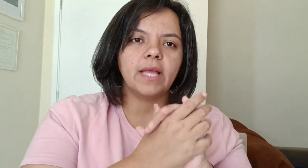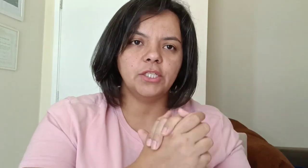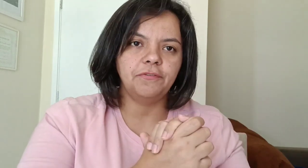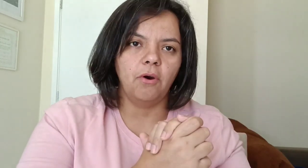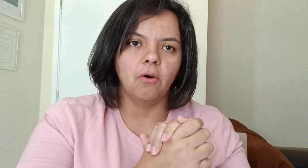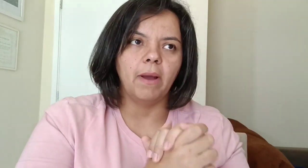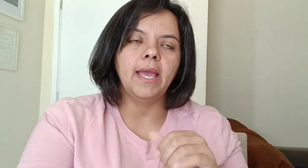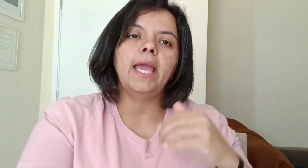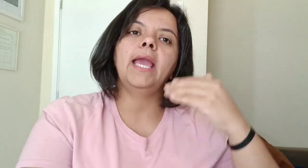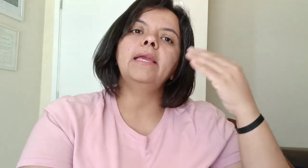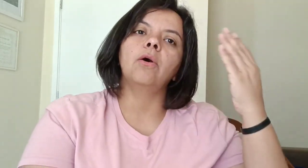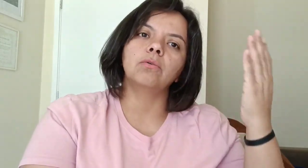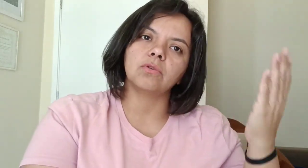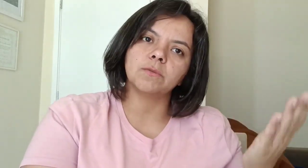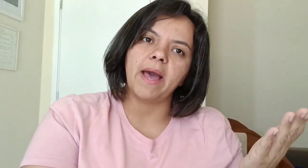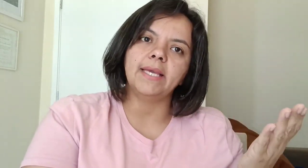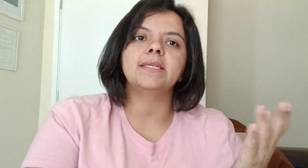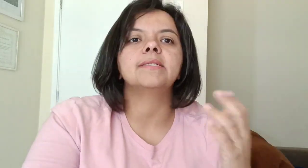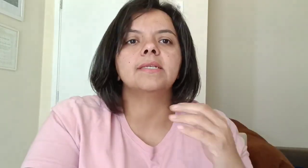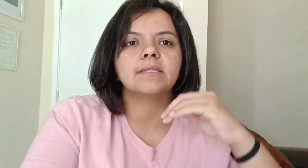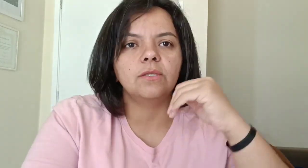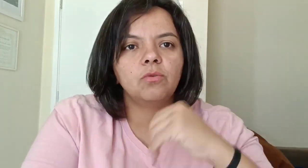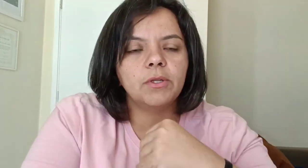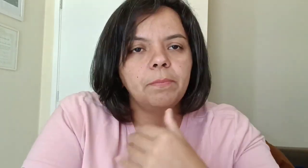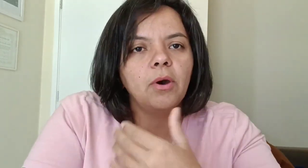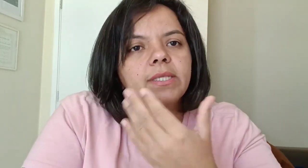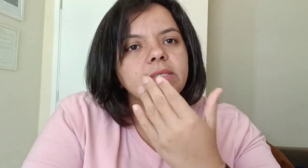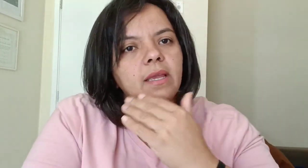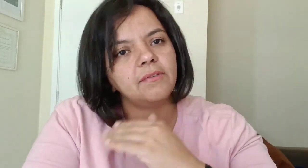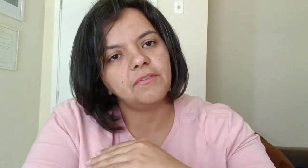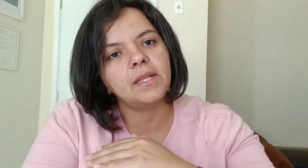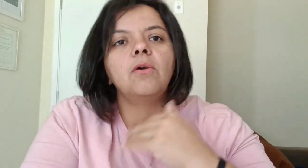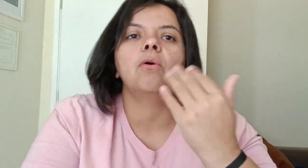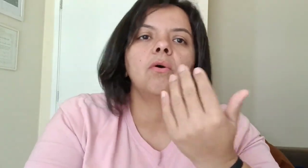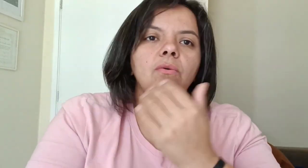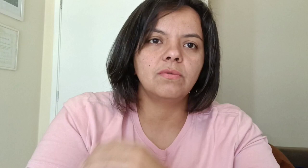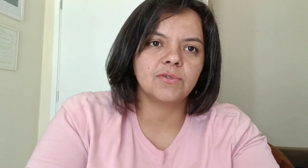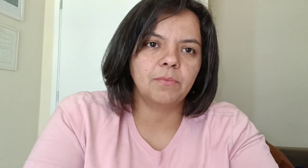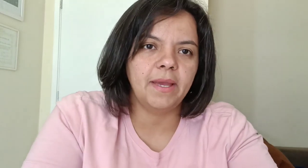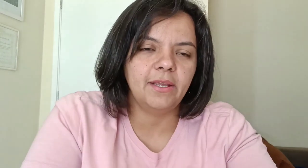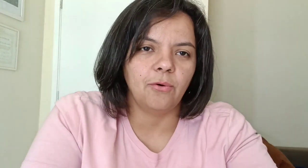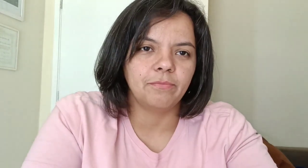de forma. Em outros países esse número pode ser inferior ou superior.